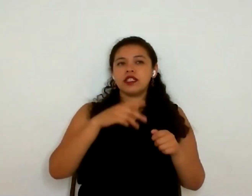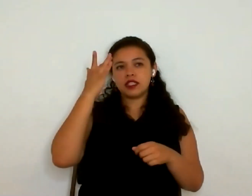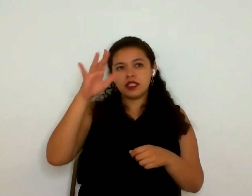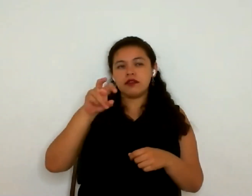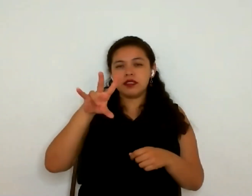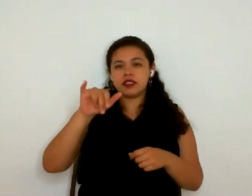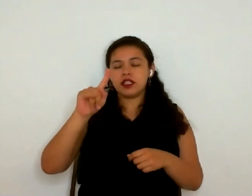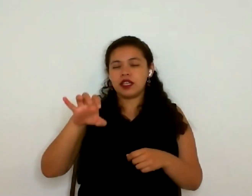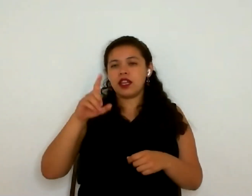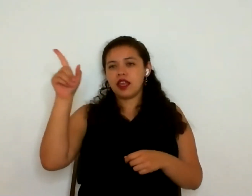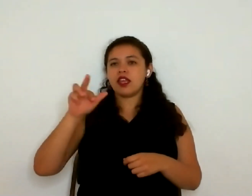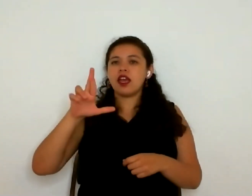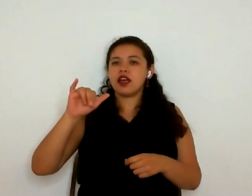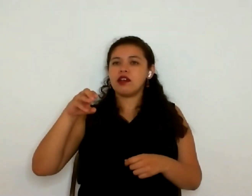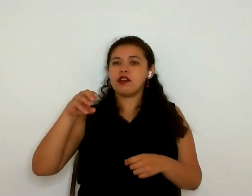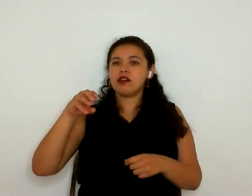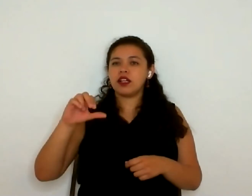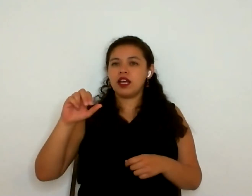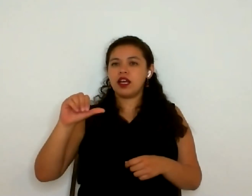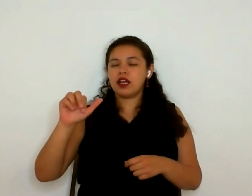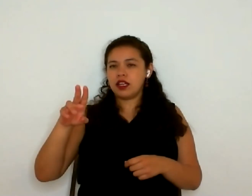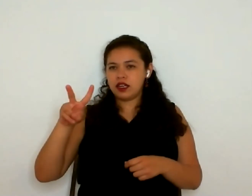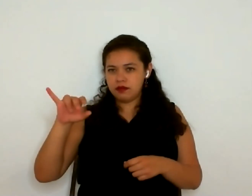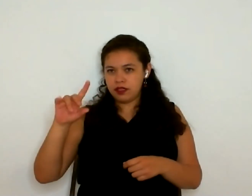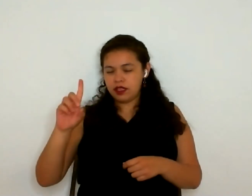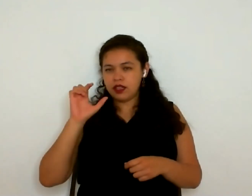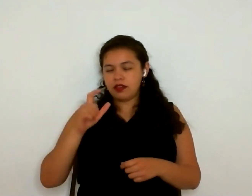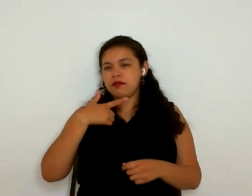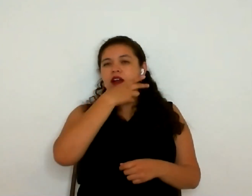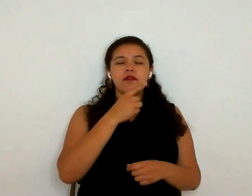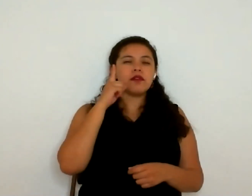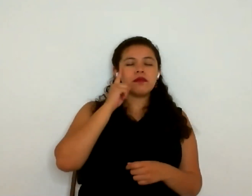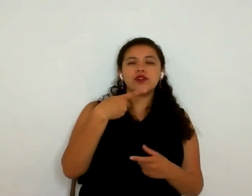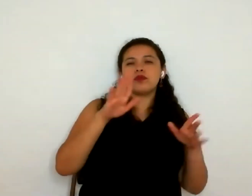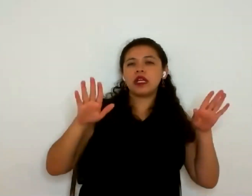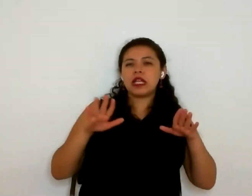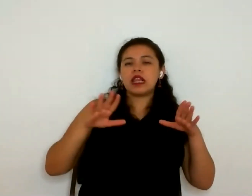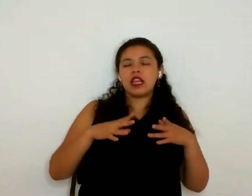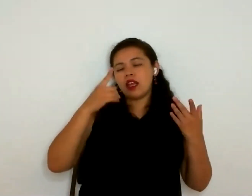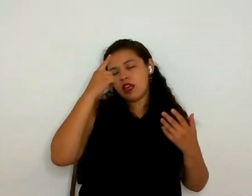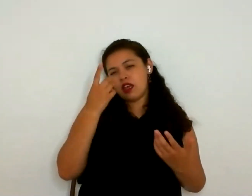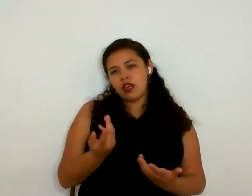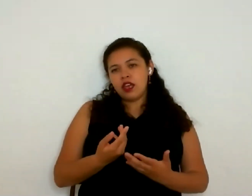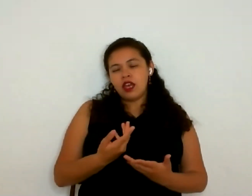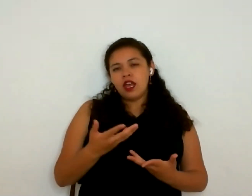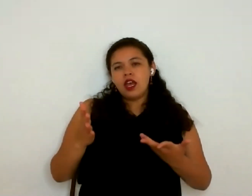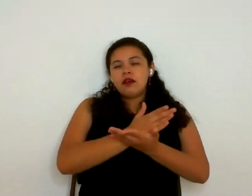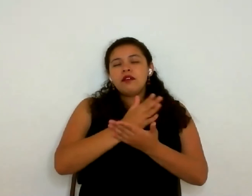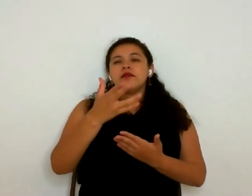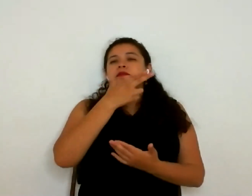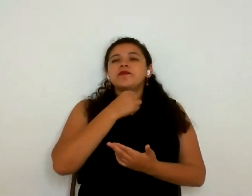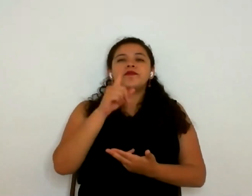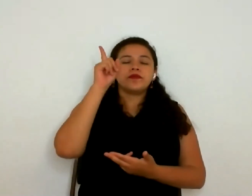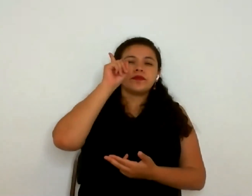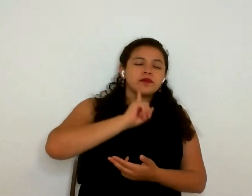por ejemplo lo de género la tipificación de aparte de el género hombre